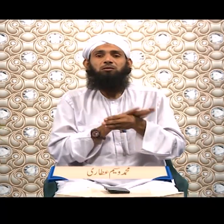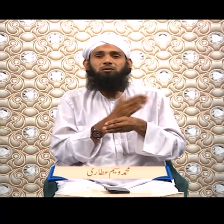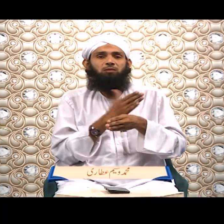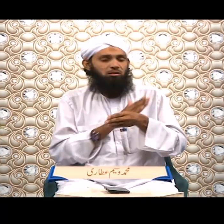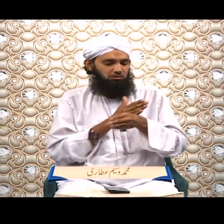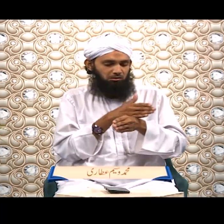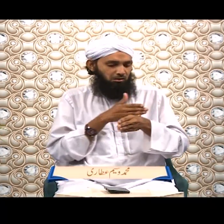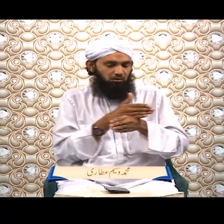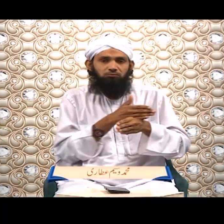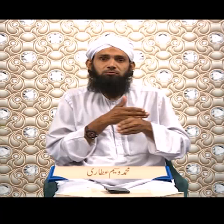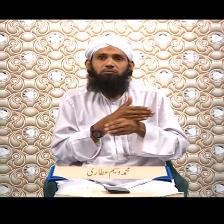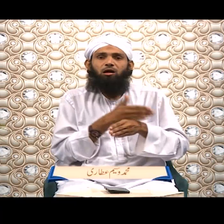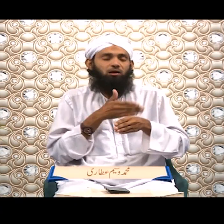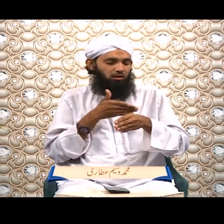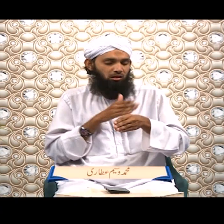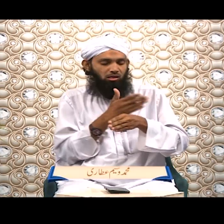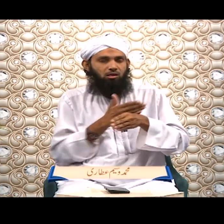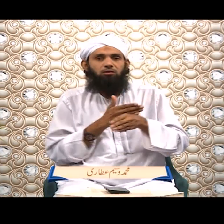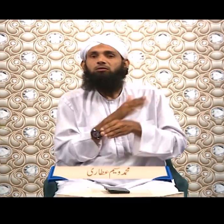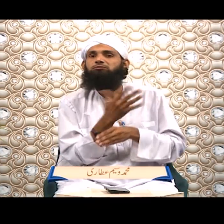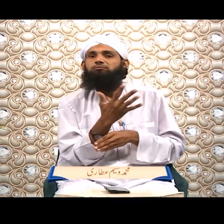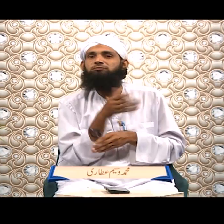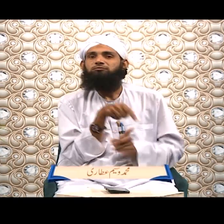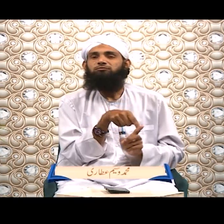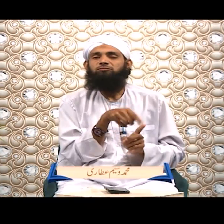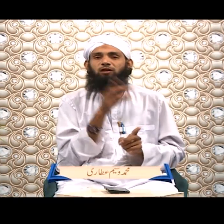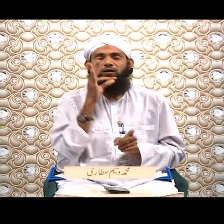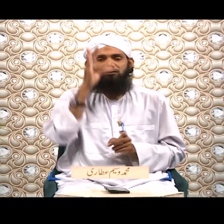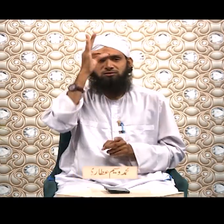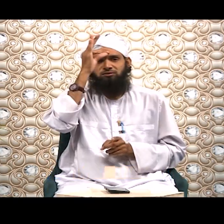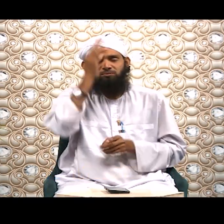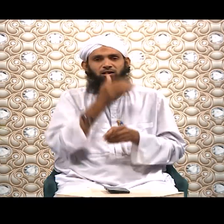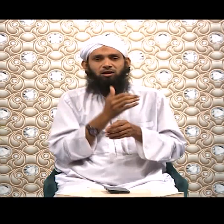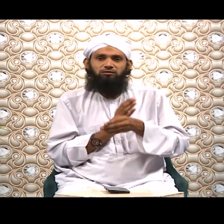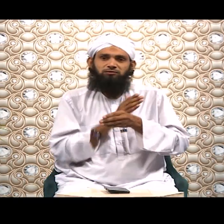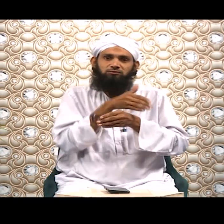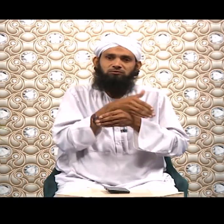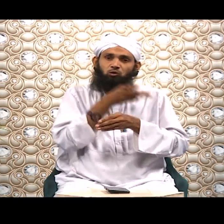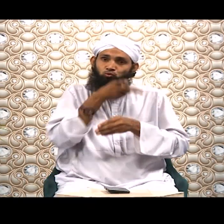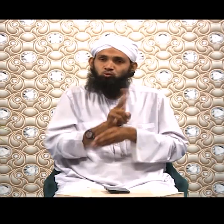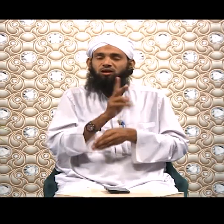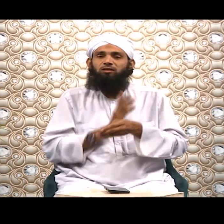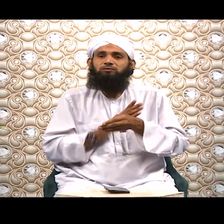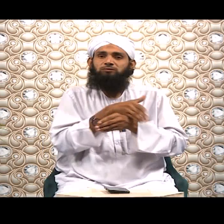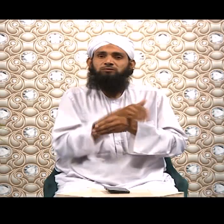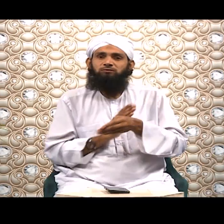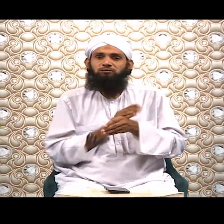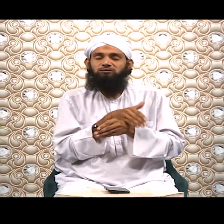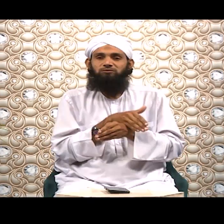کیا، یعنی گلا نہ کاٹا۔ حضرت سیدنا ابراہیم علیہ السلام نے جب حضرت سیدنا اسماعیل علیہ السلام کو ذبح کرنے کے لیے زمین